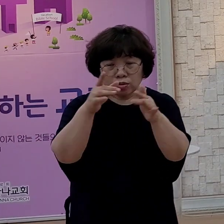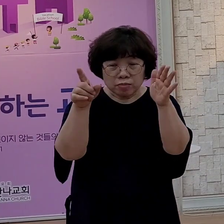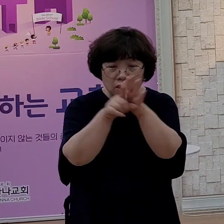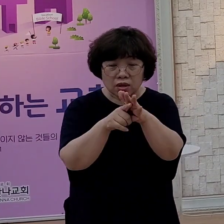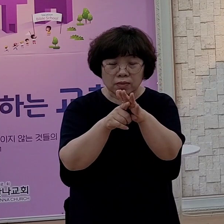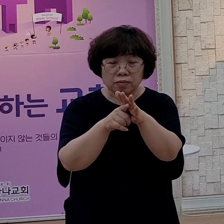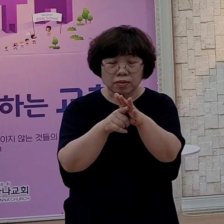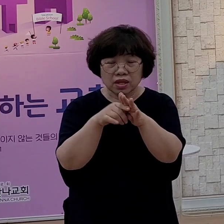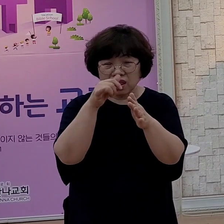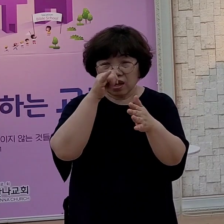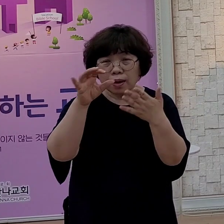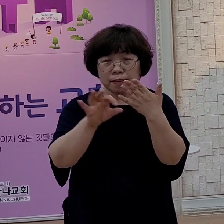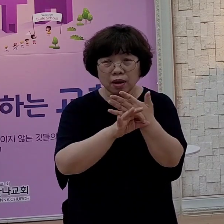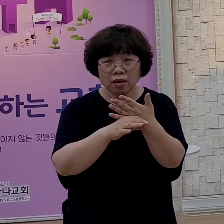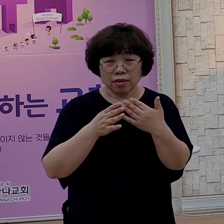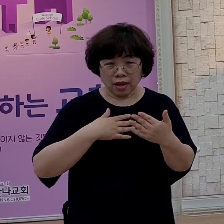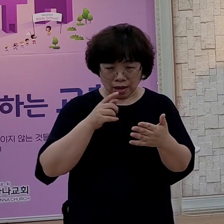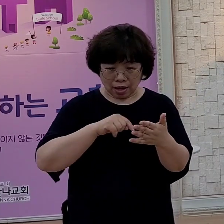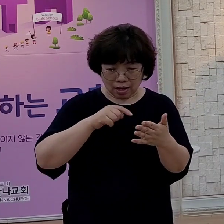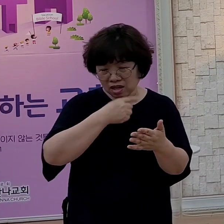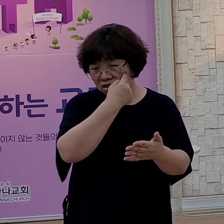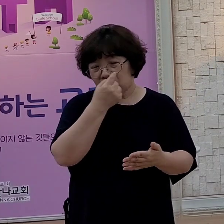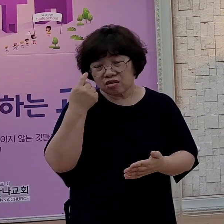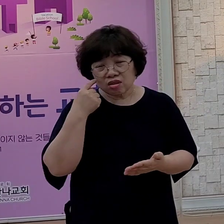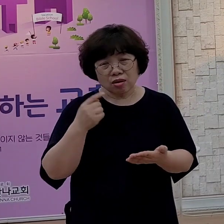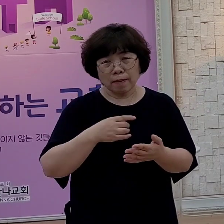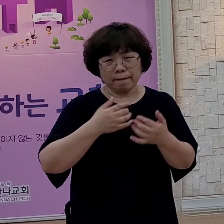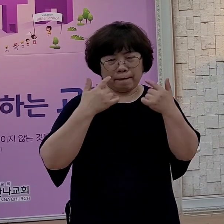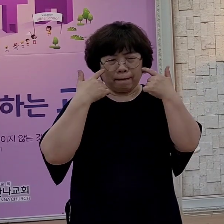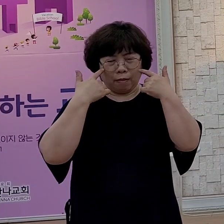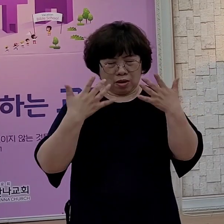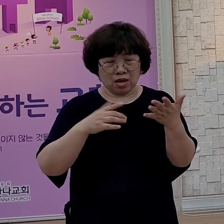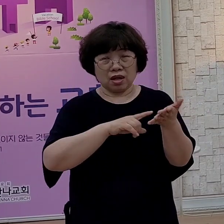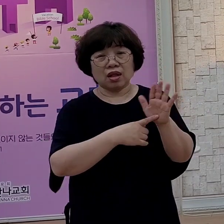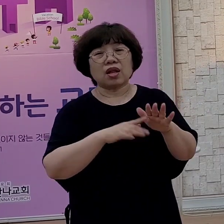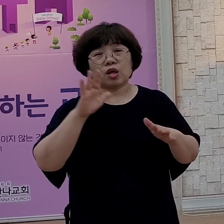우리 안에서 이런 증거들이 나타나야 한다는 말입니다.